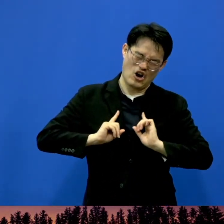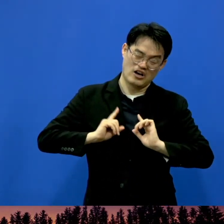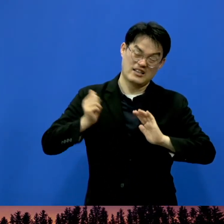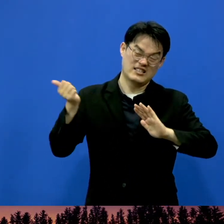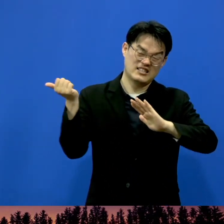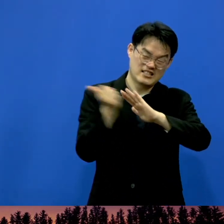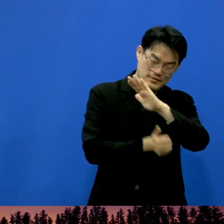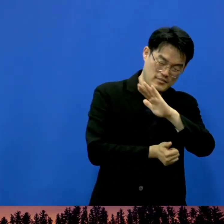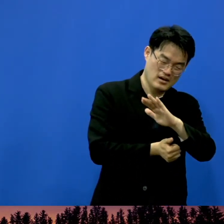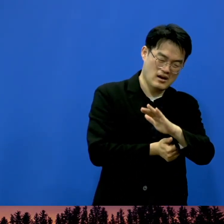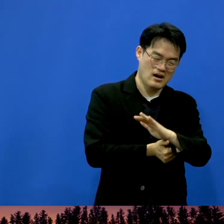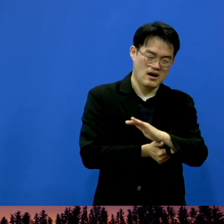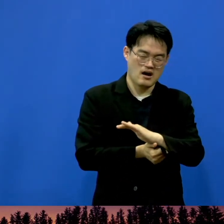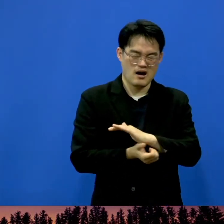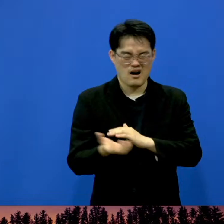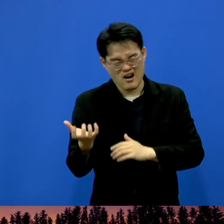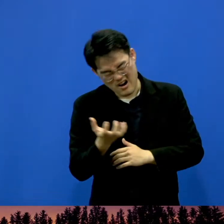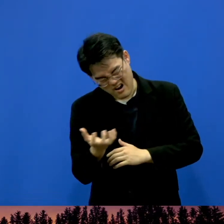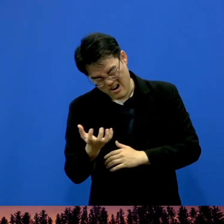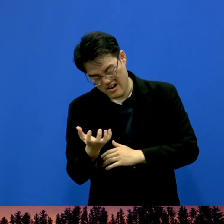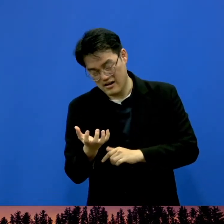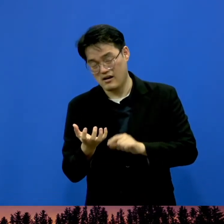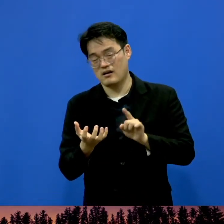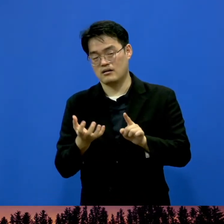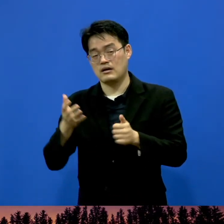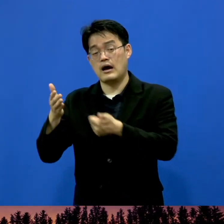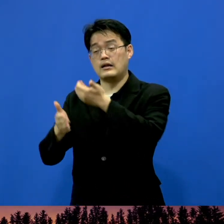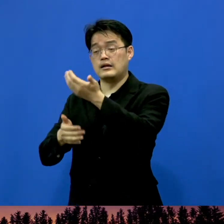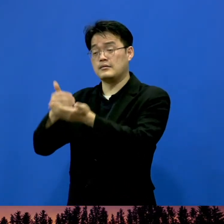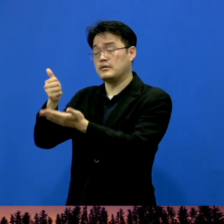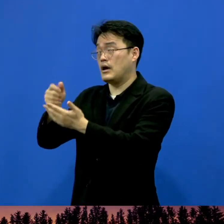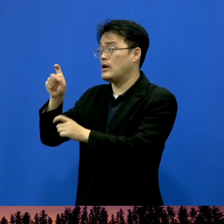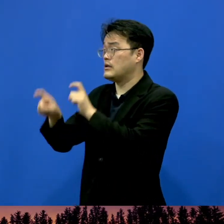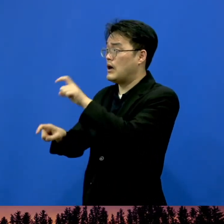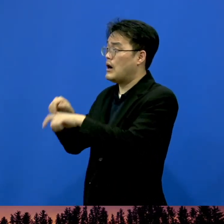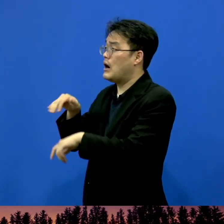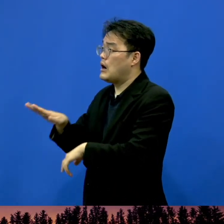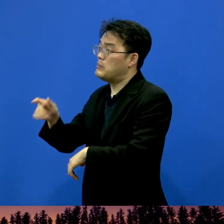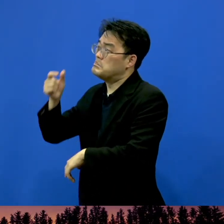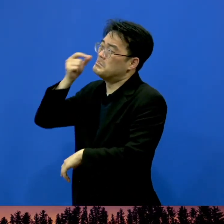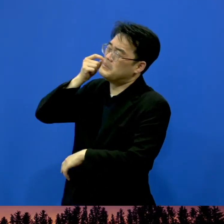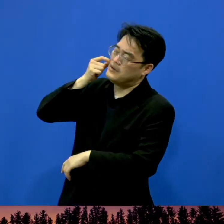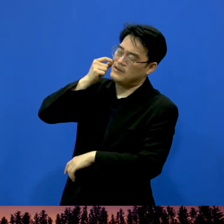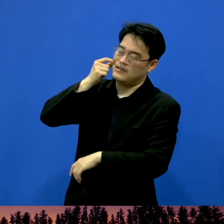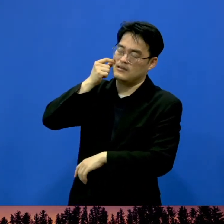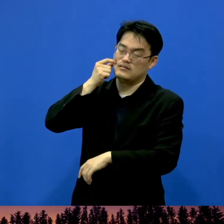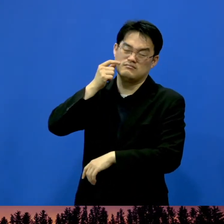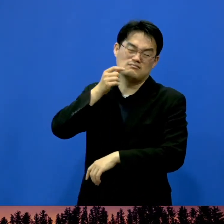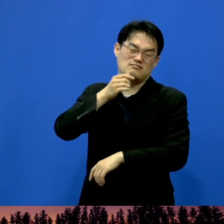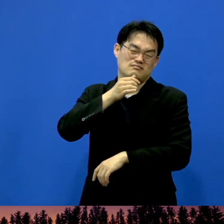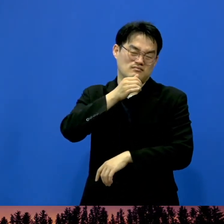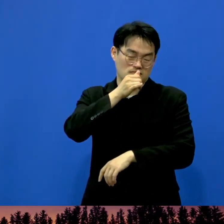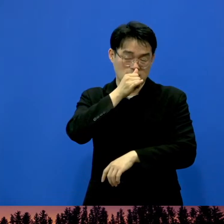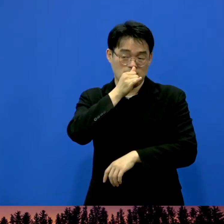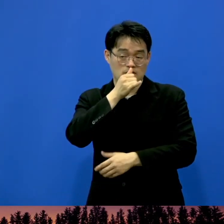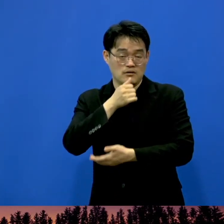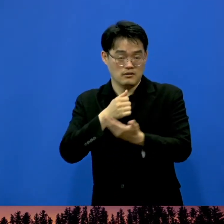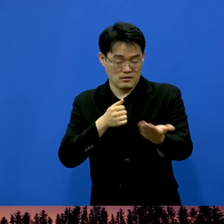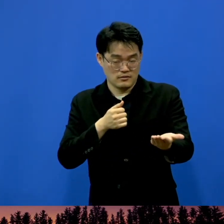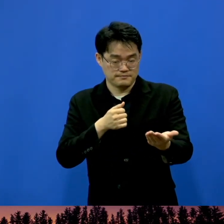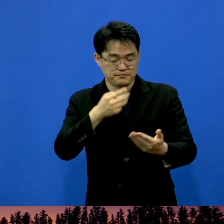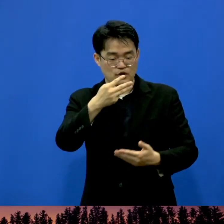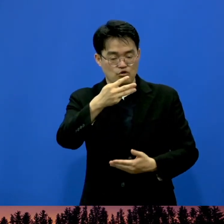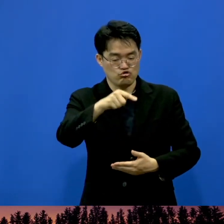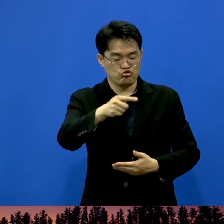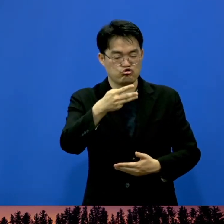아픔들이 하나님에게도 나아갈 수 없도록 만드는 요소가 있어요. 그래서 마틴 루터도 그랬잖아요. 여러분, 그 아버지와의